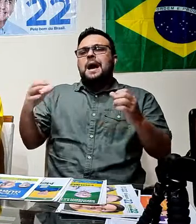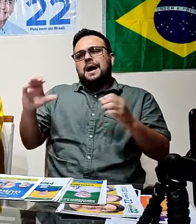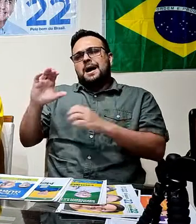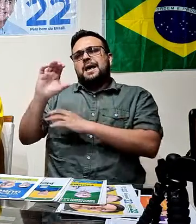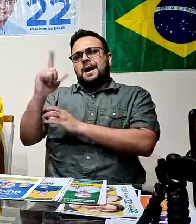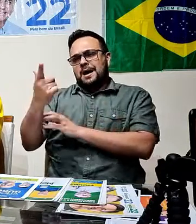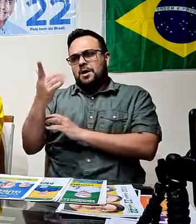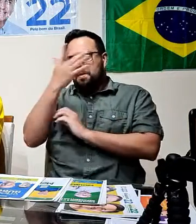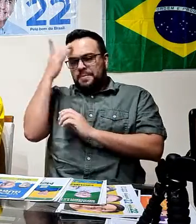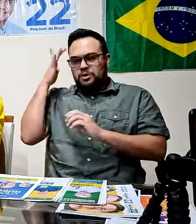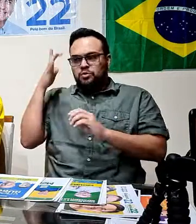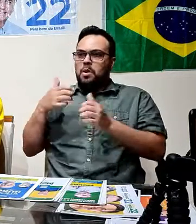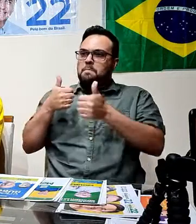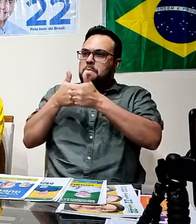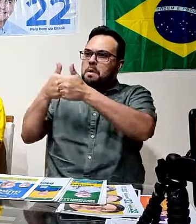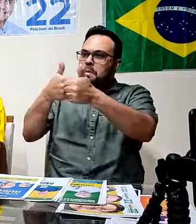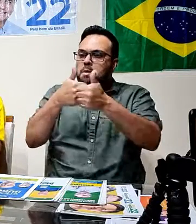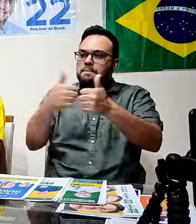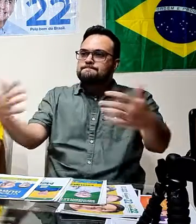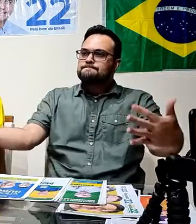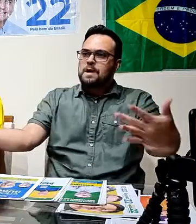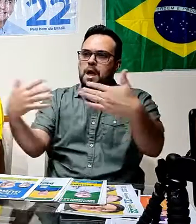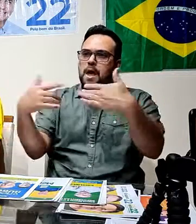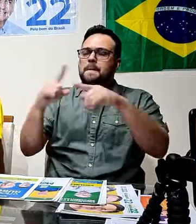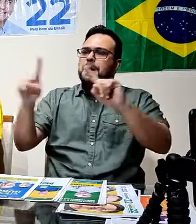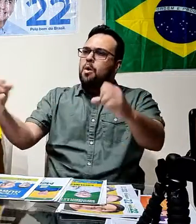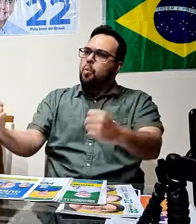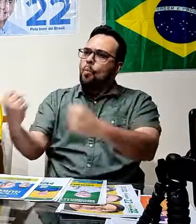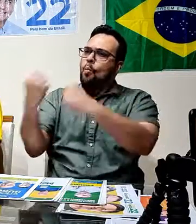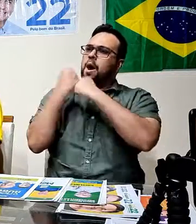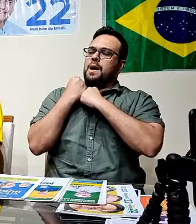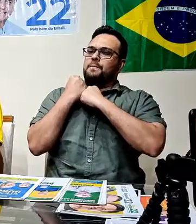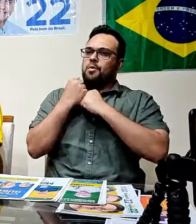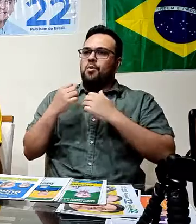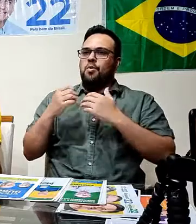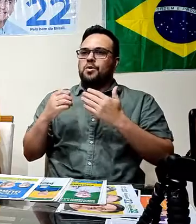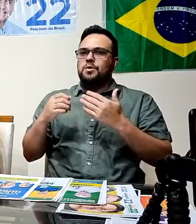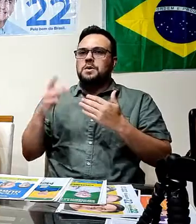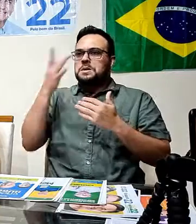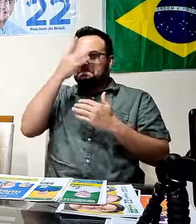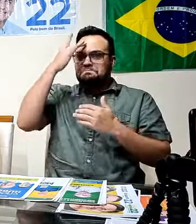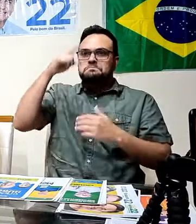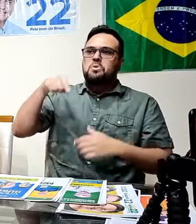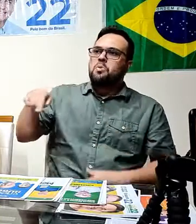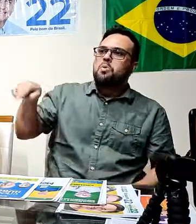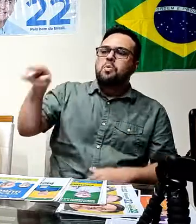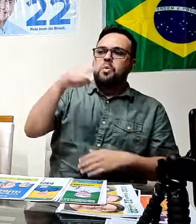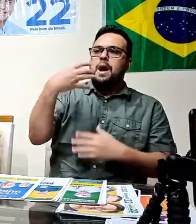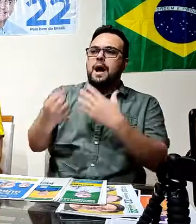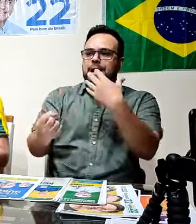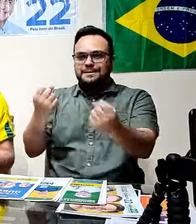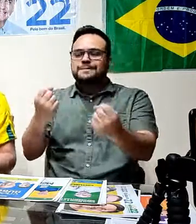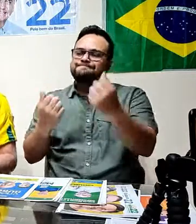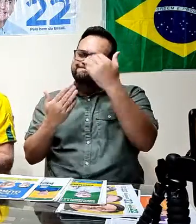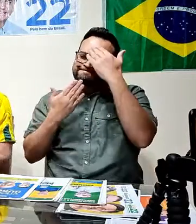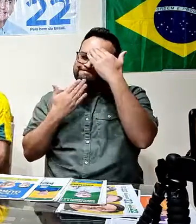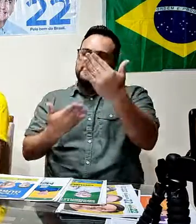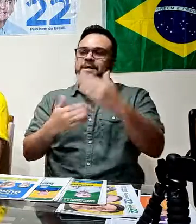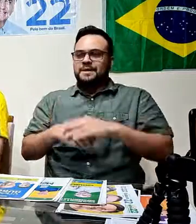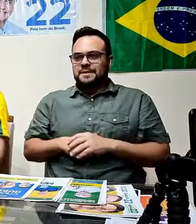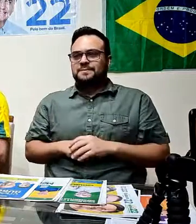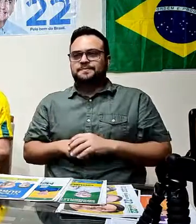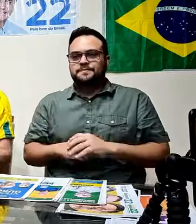o apoio, o congraçamento, a coreografia, Muito obrigado a todos os motociclistas. Para motociclistas,